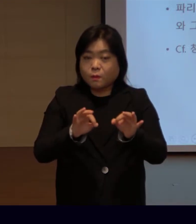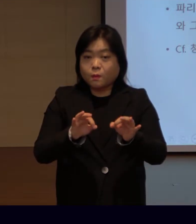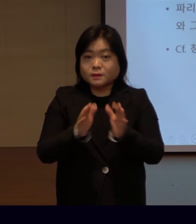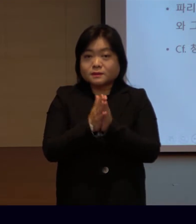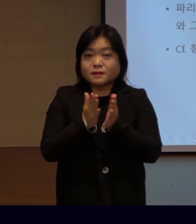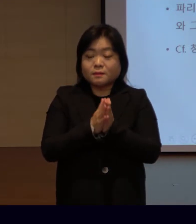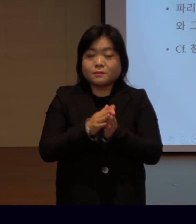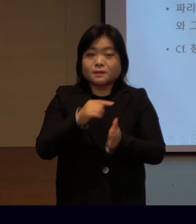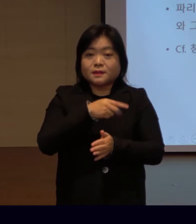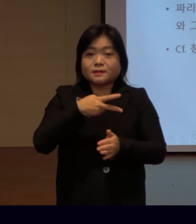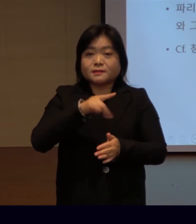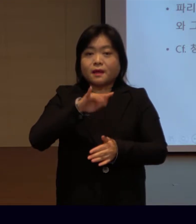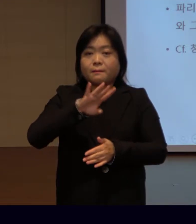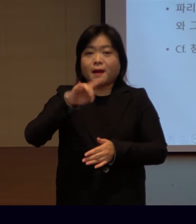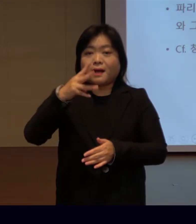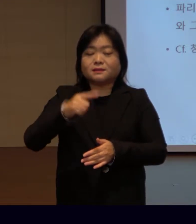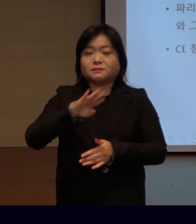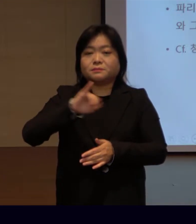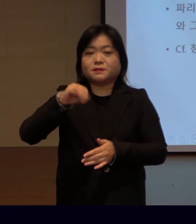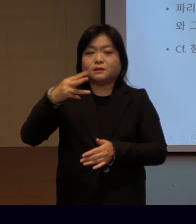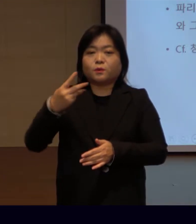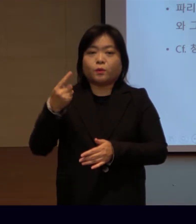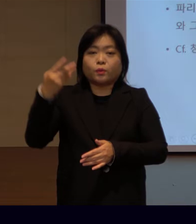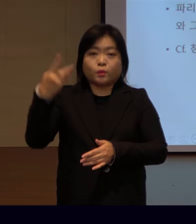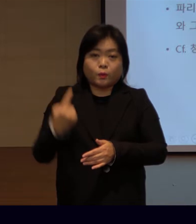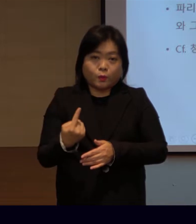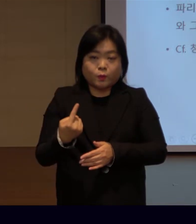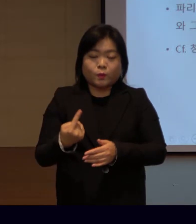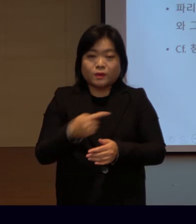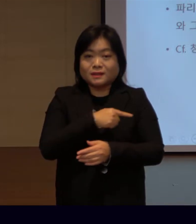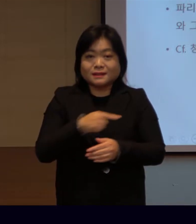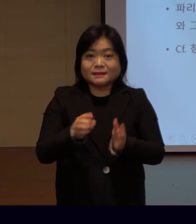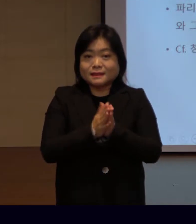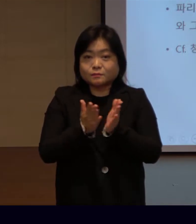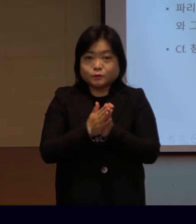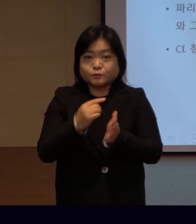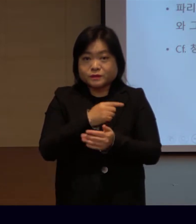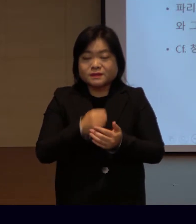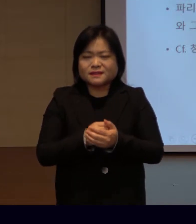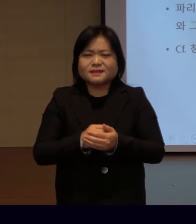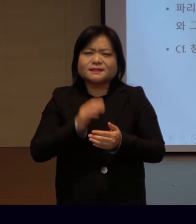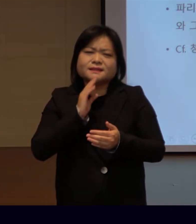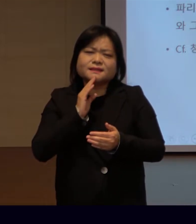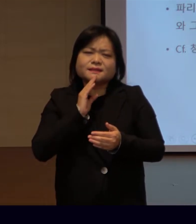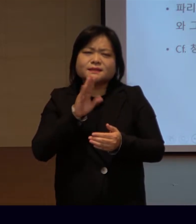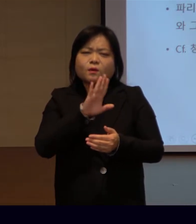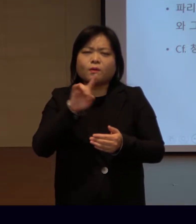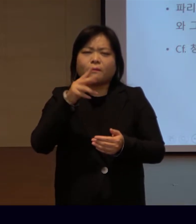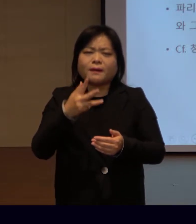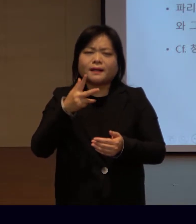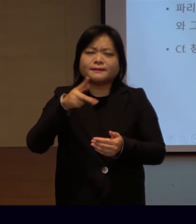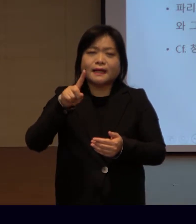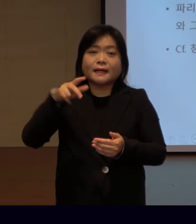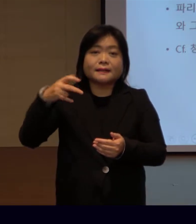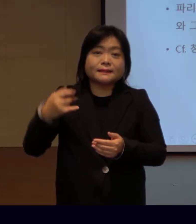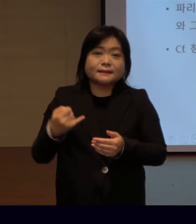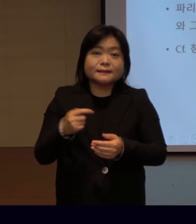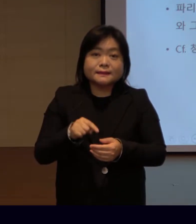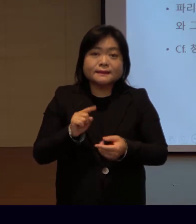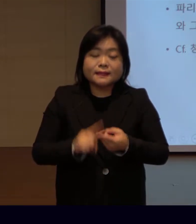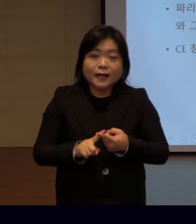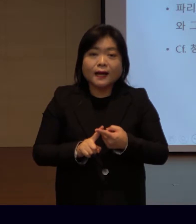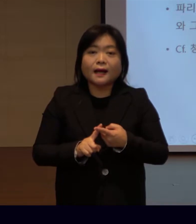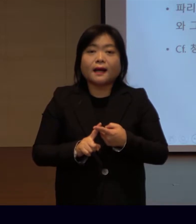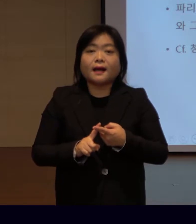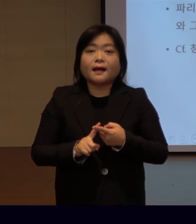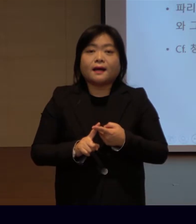세자르 비로토라는 작품입니다. 근데 이 작품은요, 실제로 발자크가 쟈 뱅상